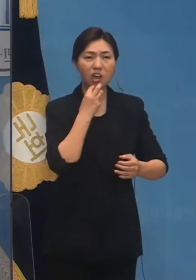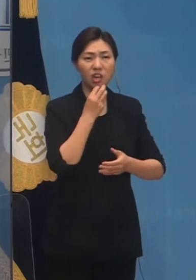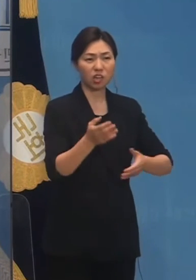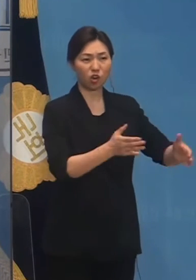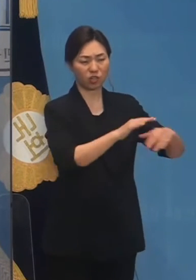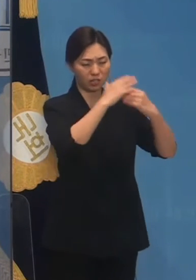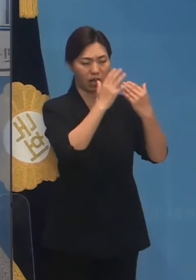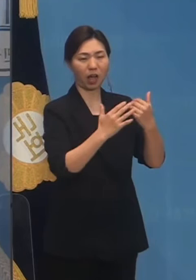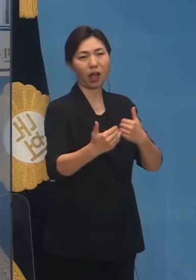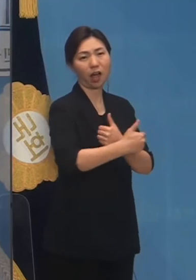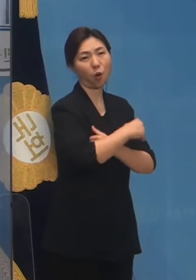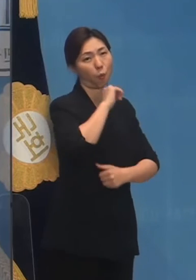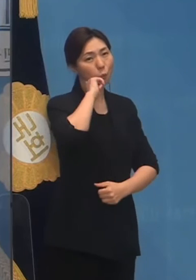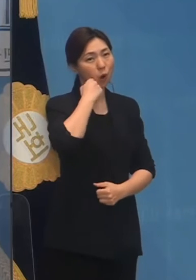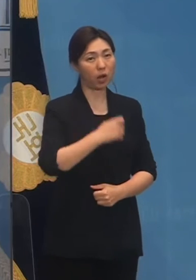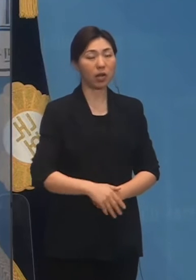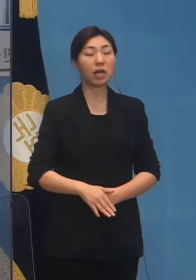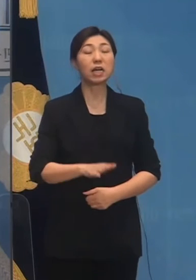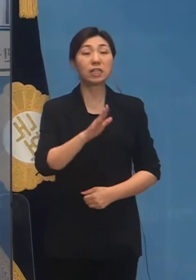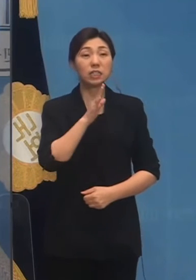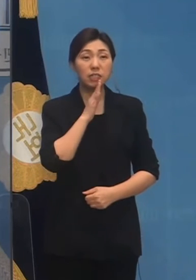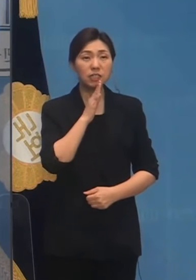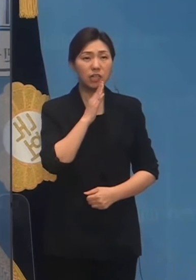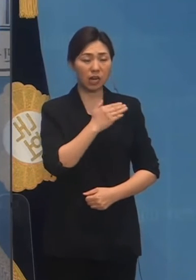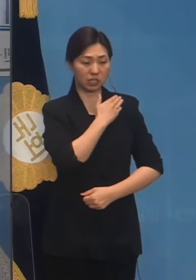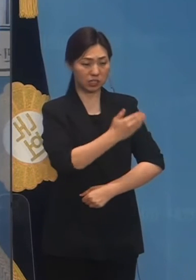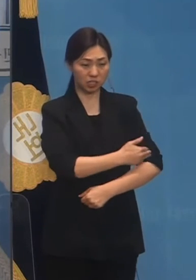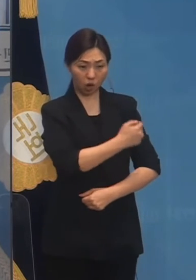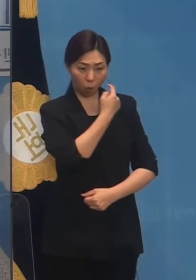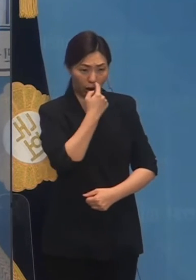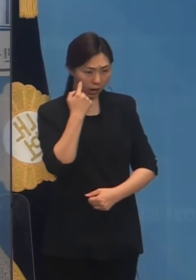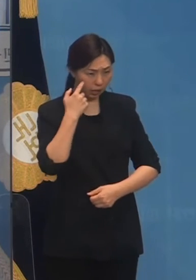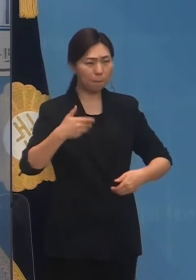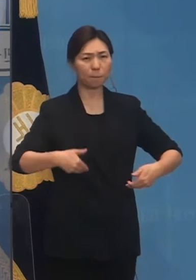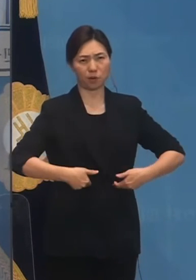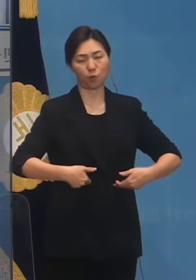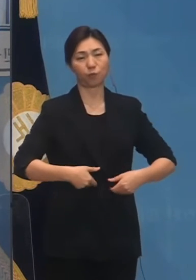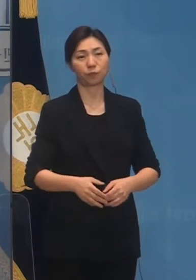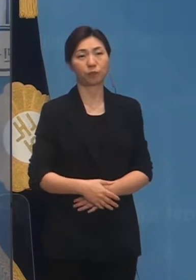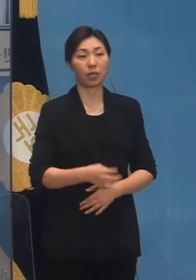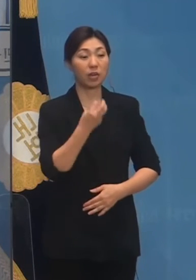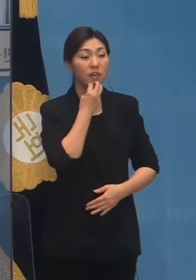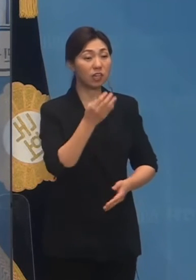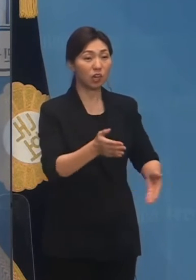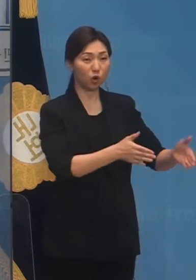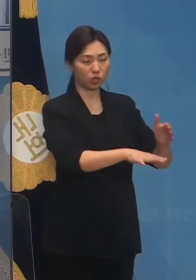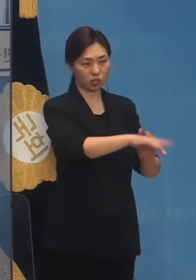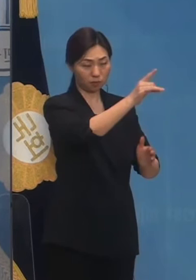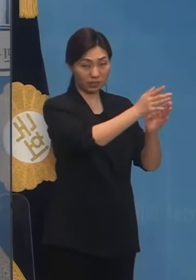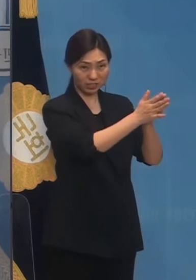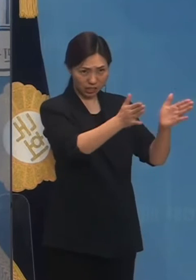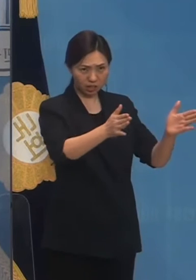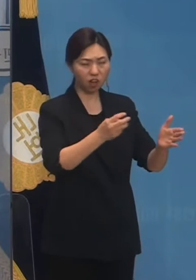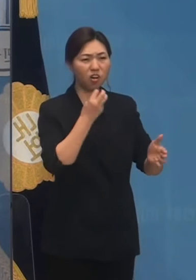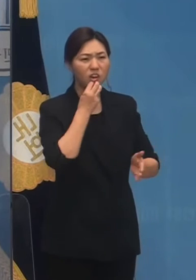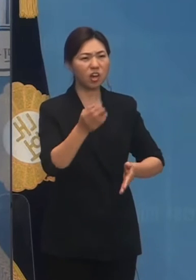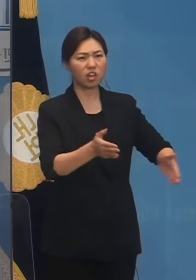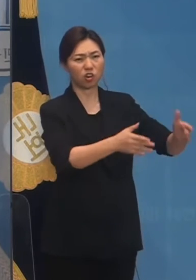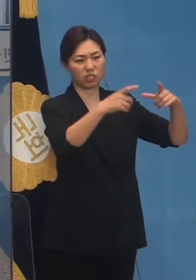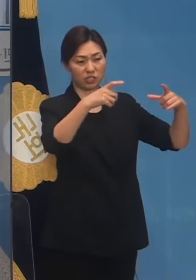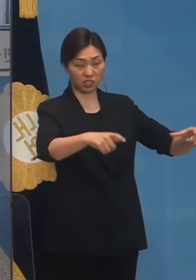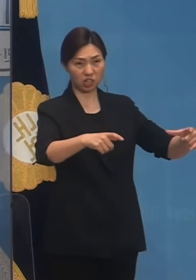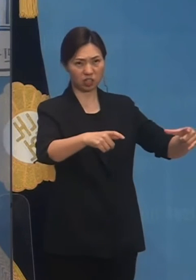현장 경험과 실적으로 검증된 사람이 필요합니다. 경기도에서 시작하고 경기도에서 끝을 보는 경기도